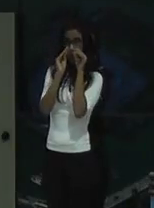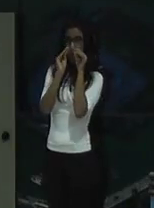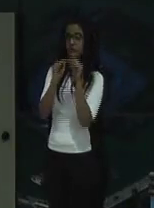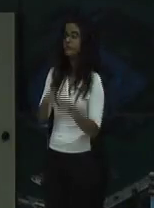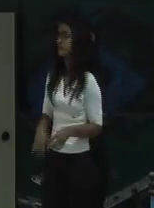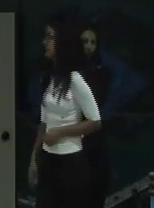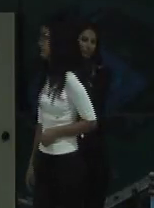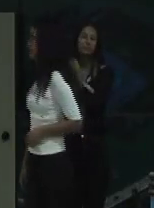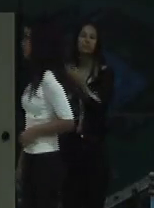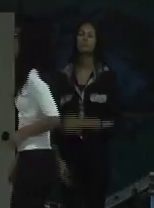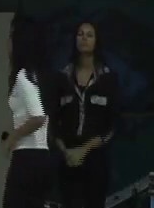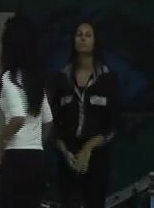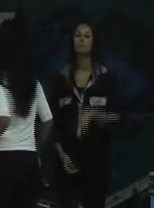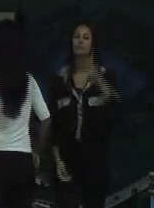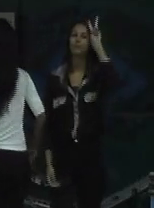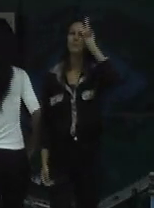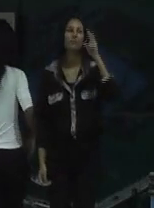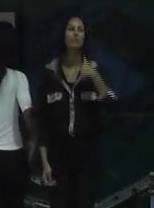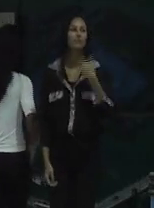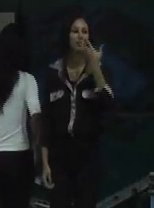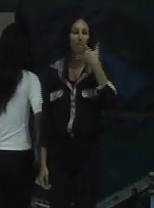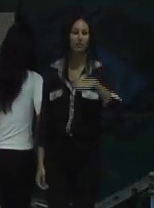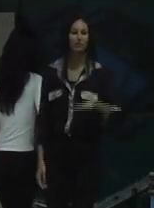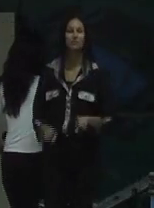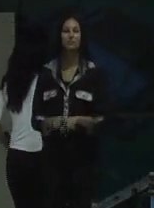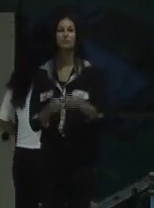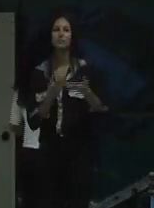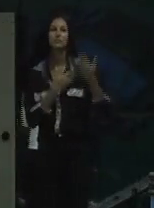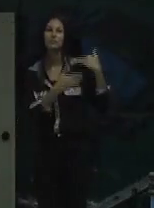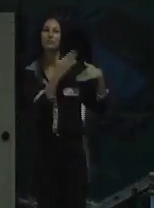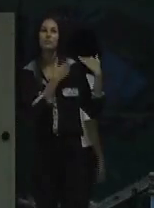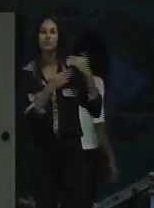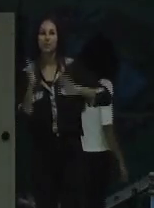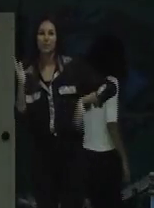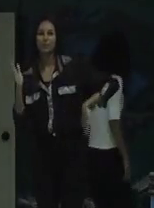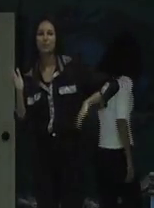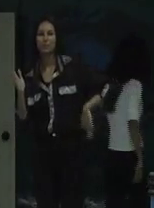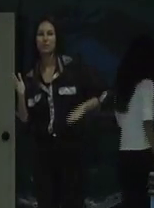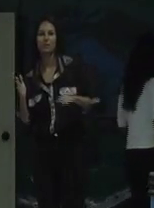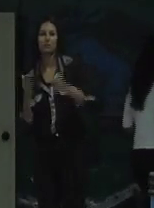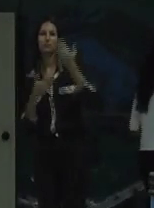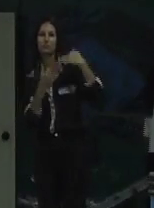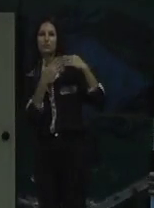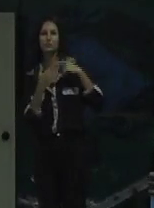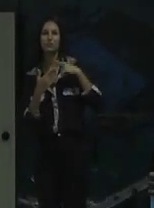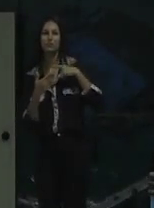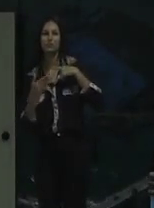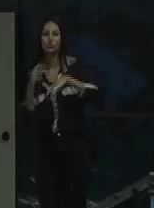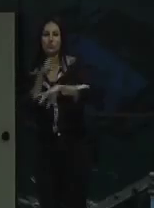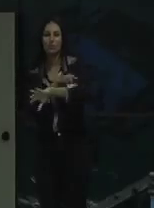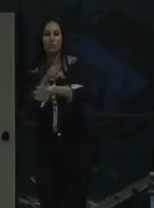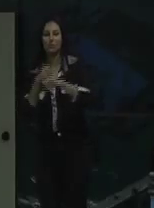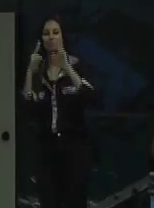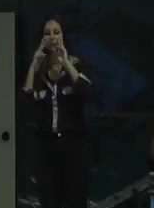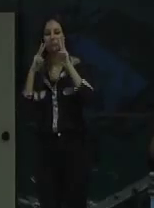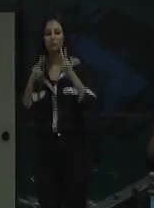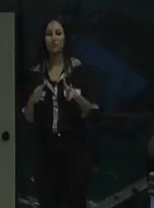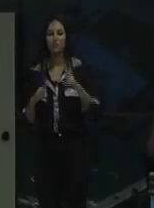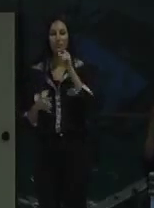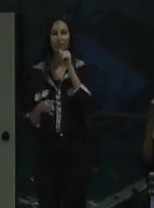de infância, ali na Baía do Pontal, os babas que batiam naquela praia quando tinha praia, e eu via que a água era azul,